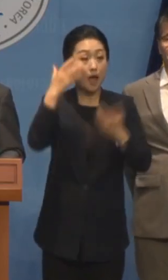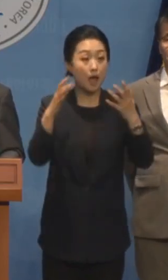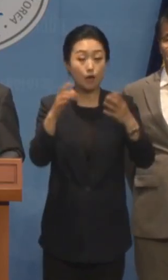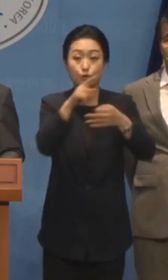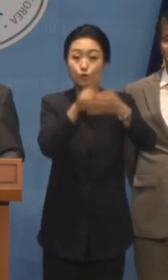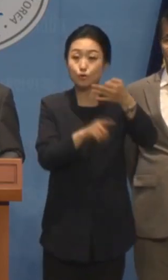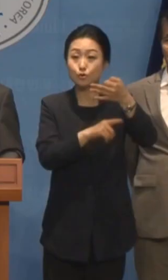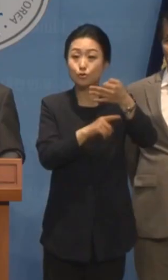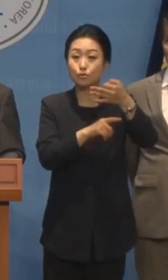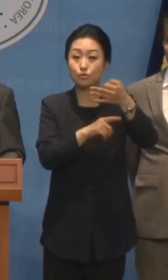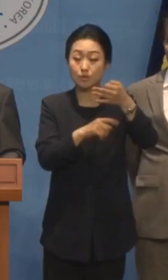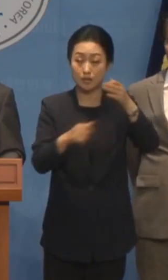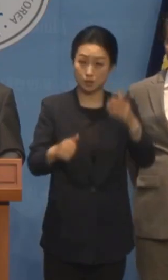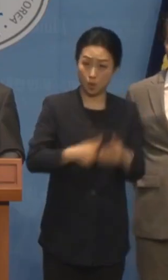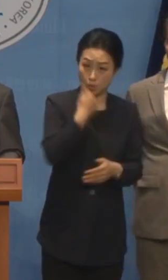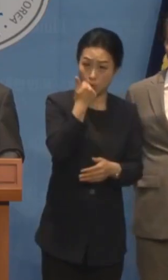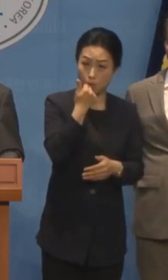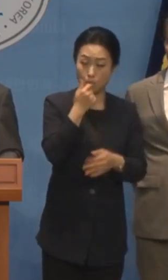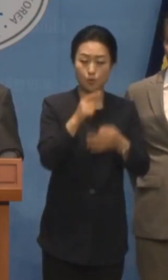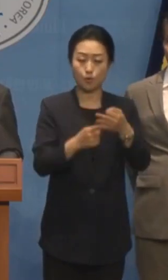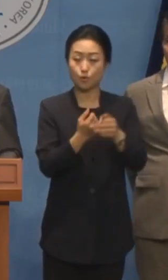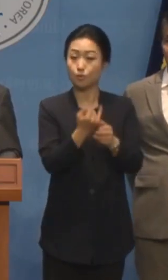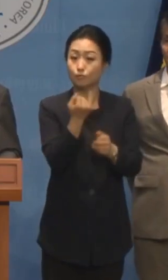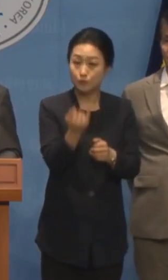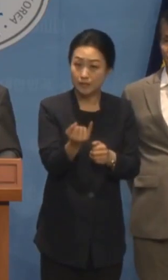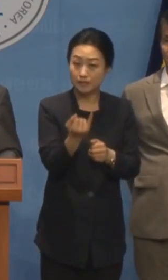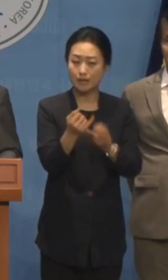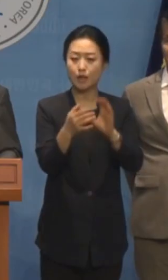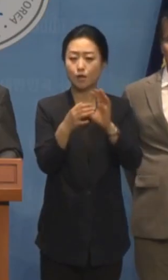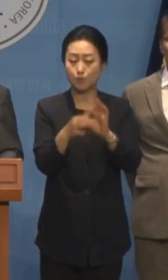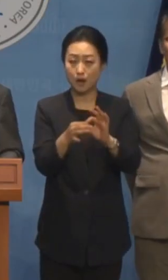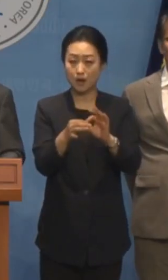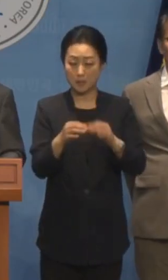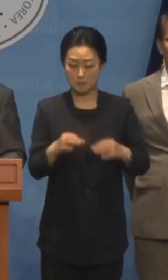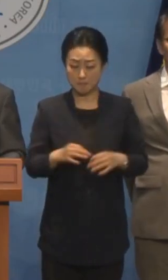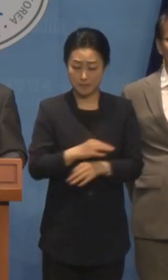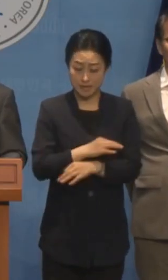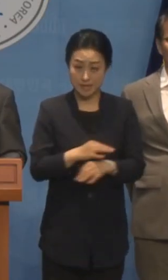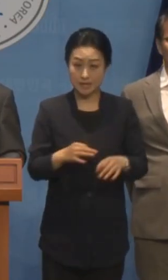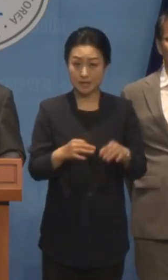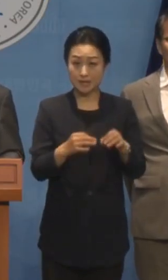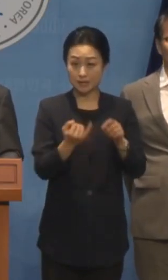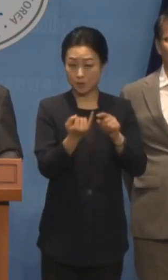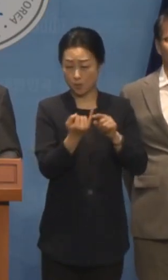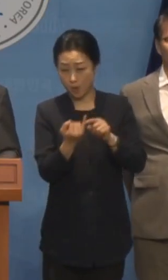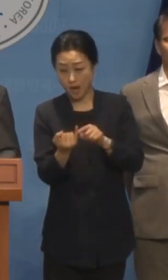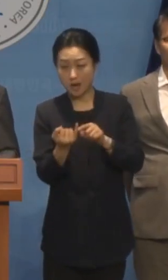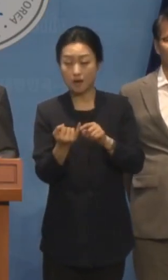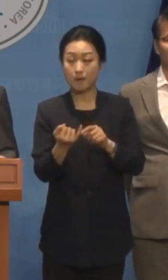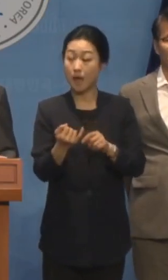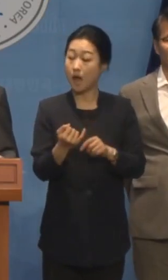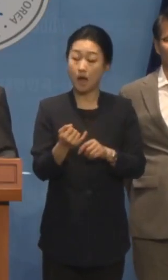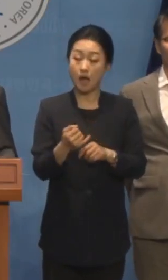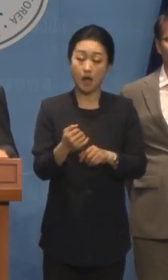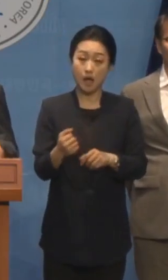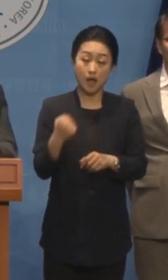윤석열 대통령의 경로와 김건희 여사와 관련한 비리, 외압의 몸살을 안고